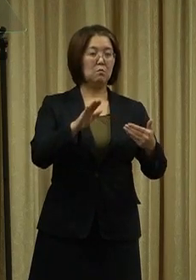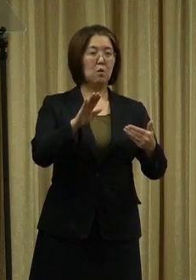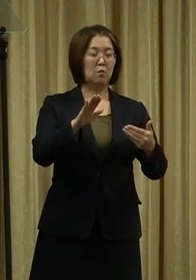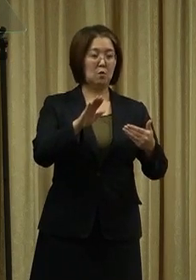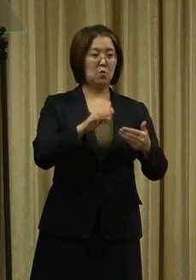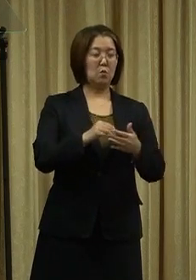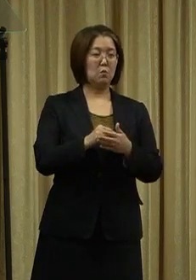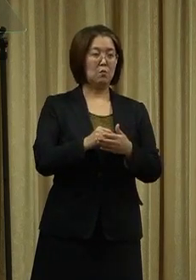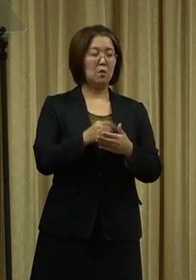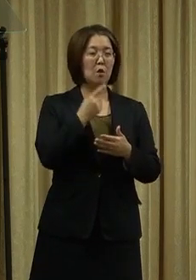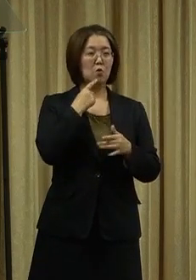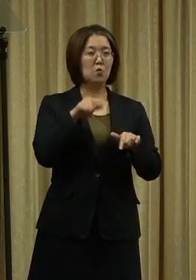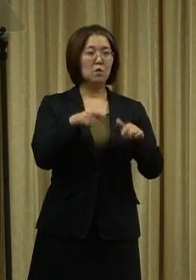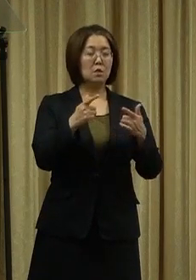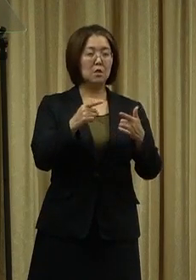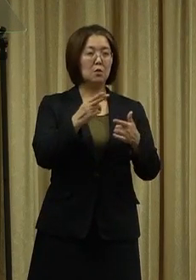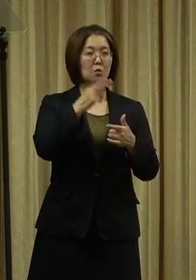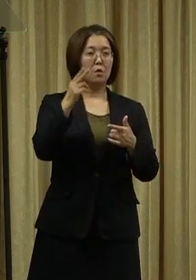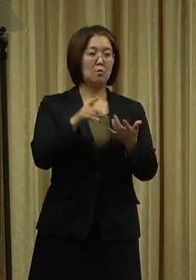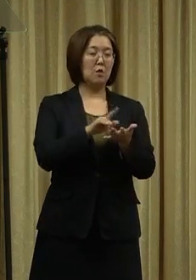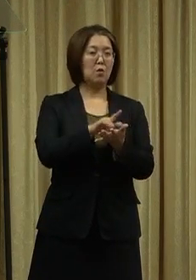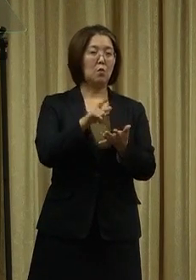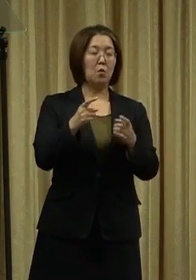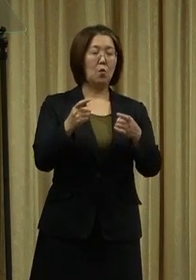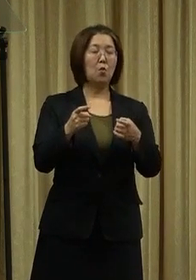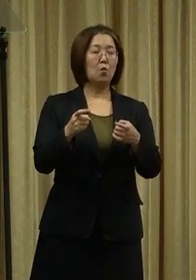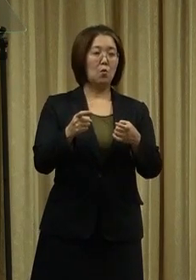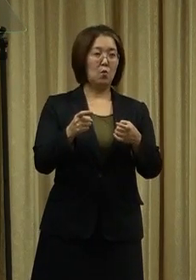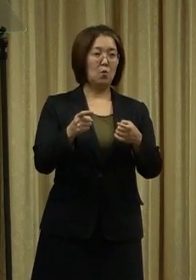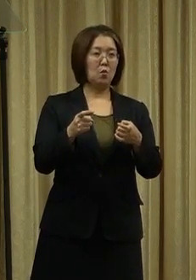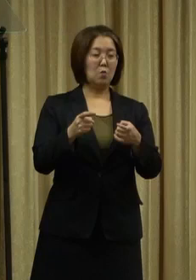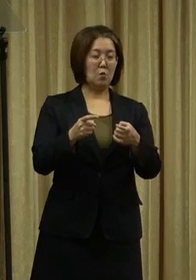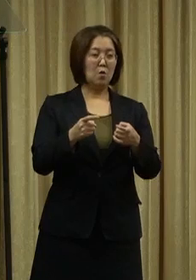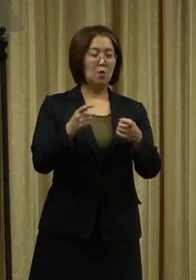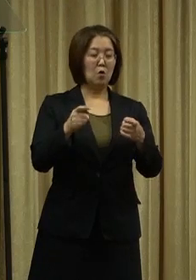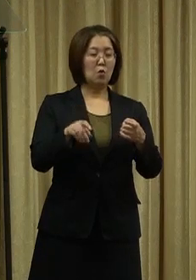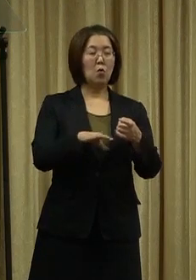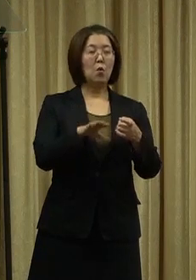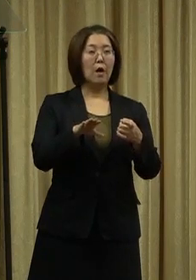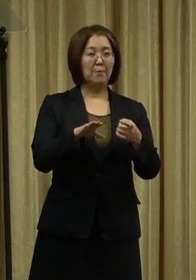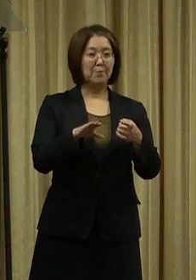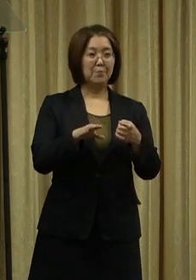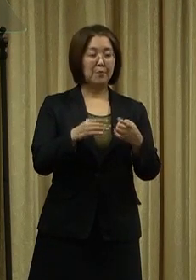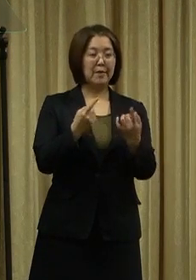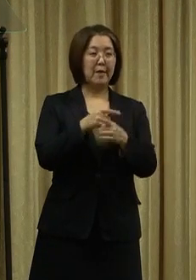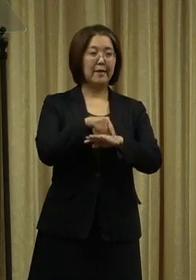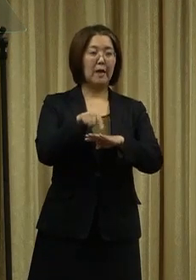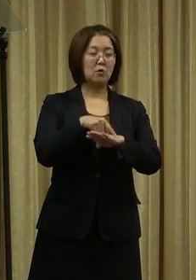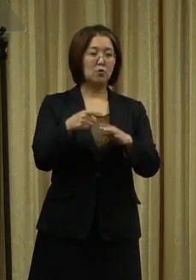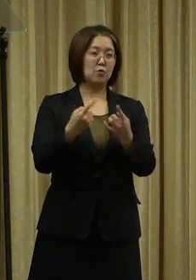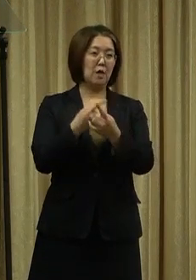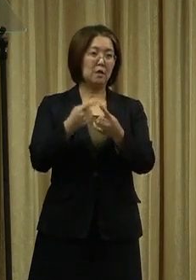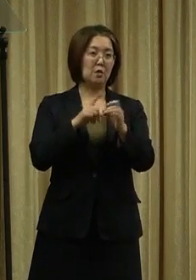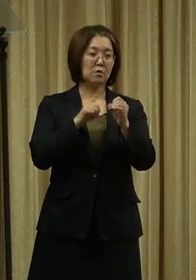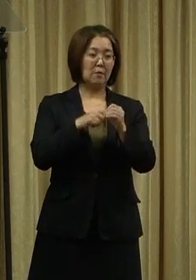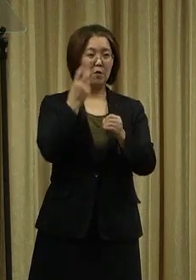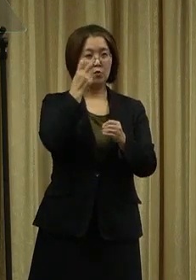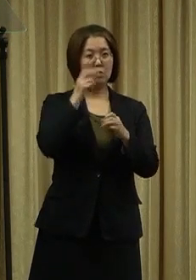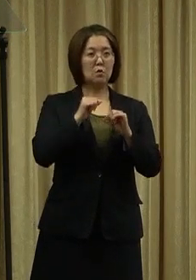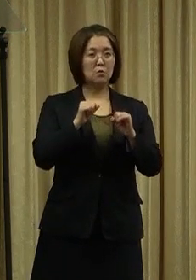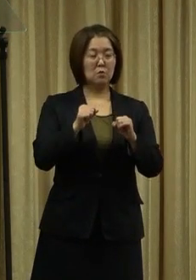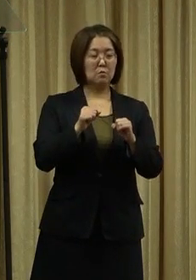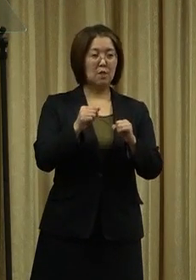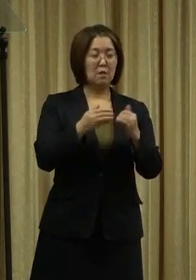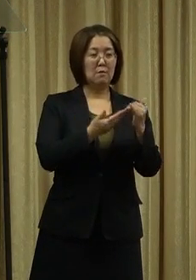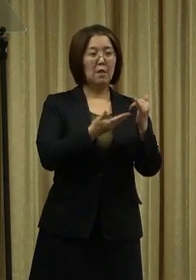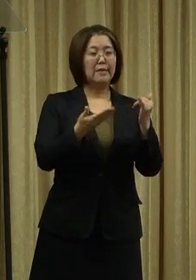また伏木富山港の将来ビジョンを定める港湾計画の改定に向けた調査を行うほか、県内における次世代エ